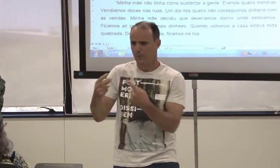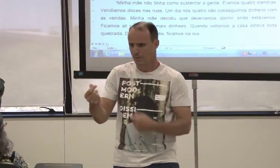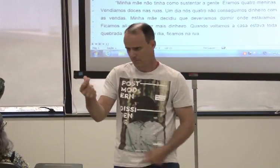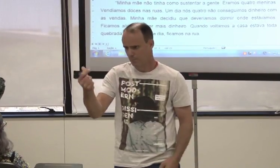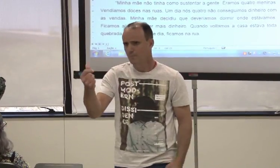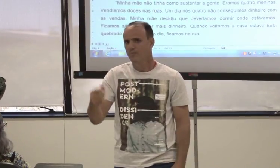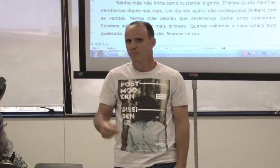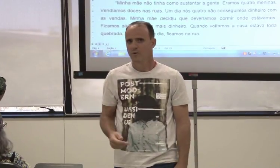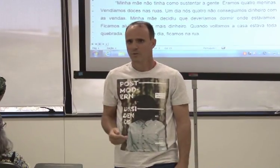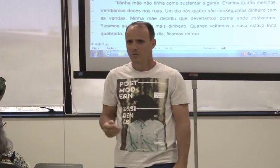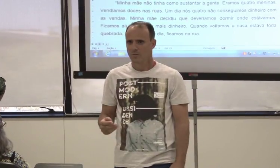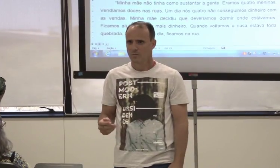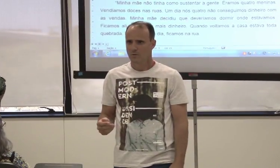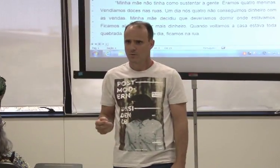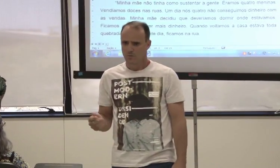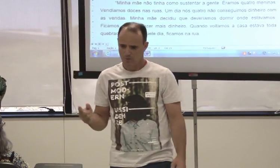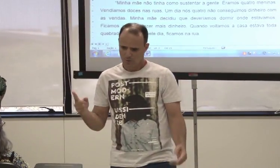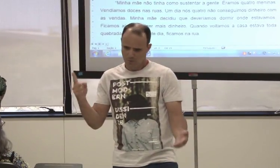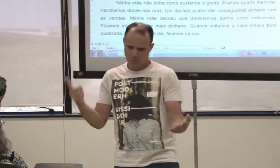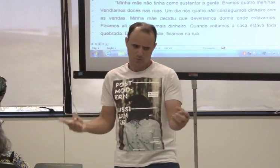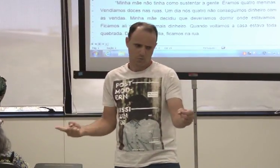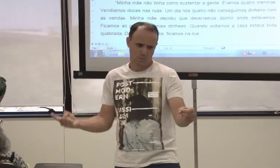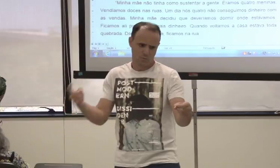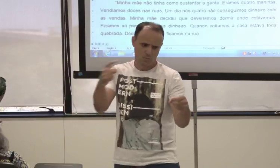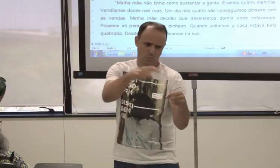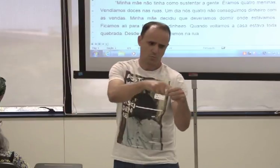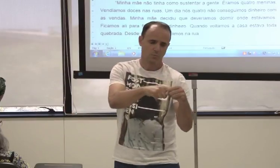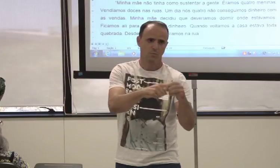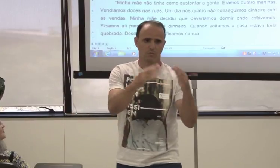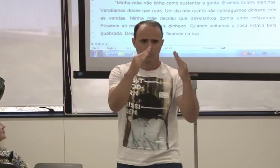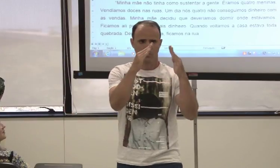Quando voltamos, a casa estava toda quebrada.